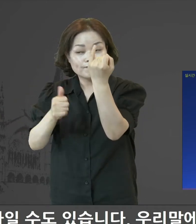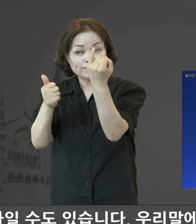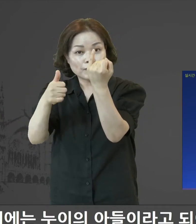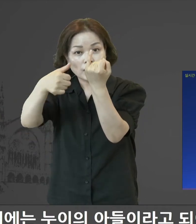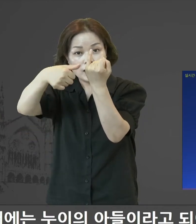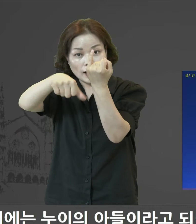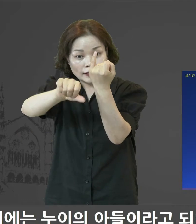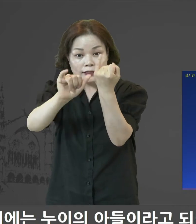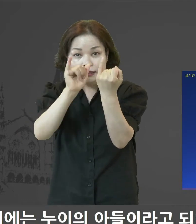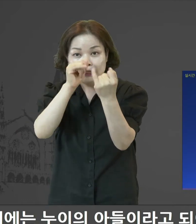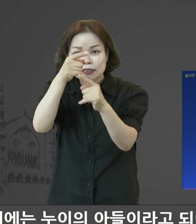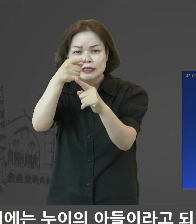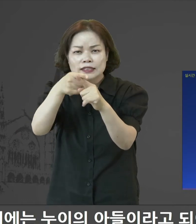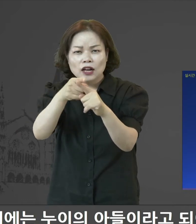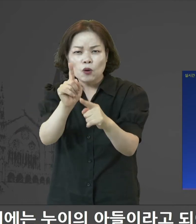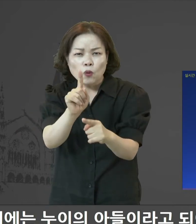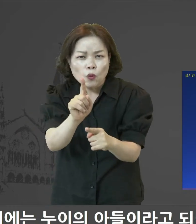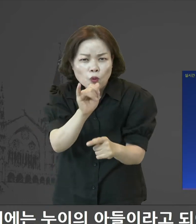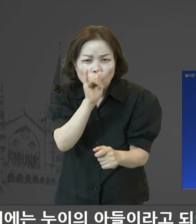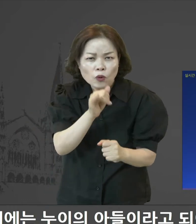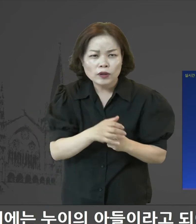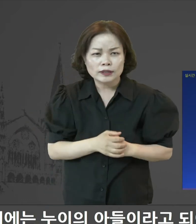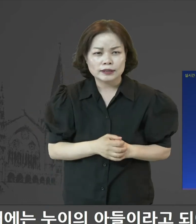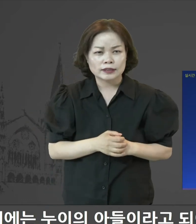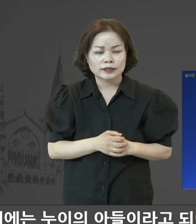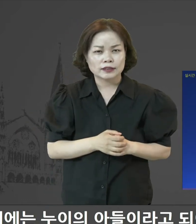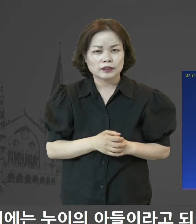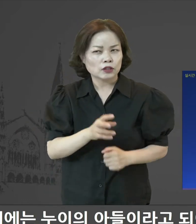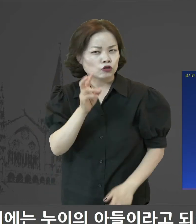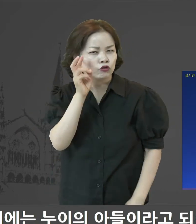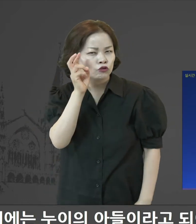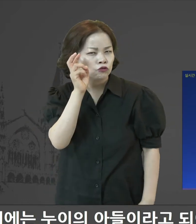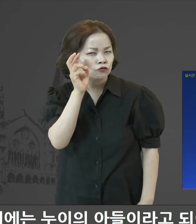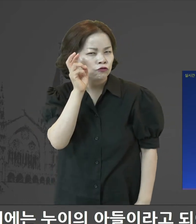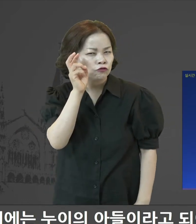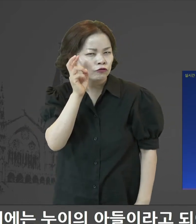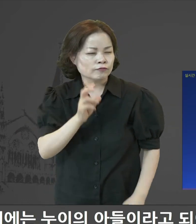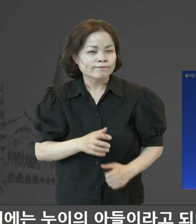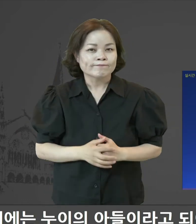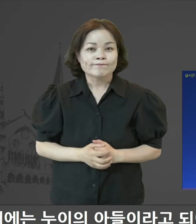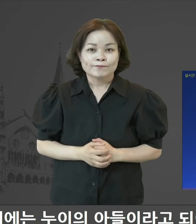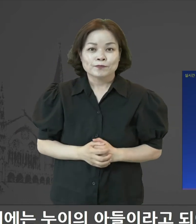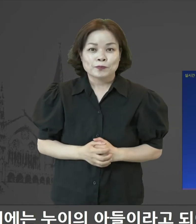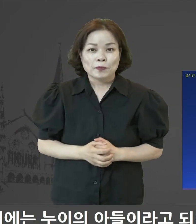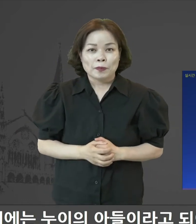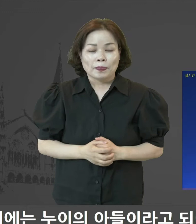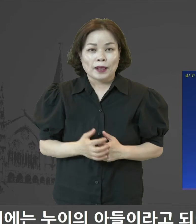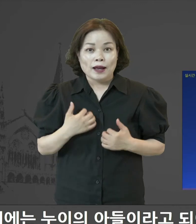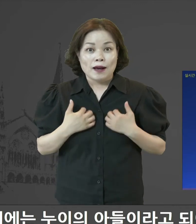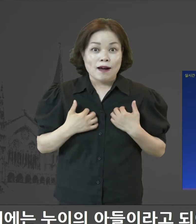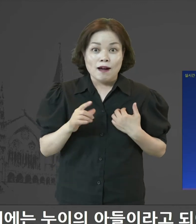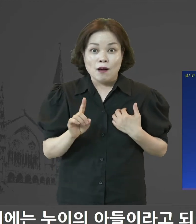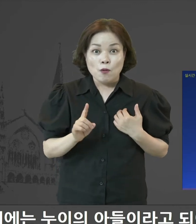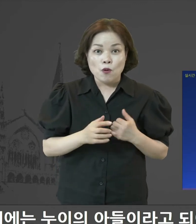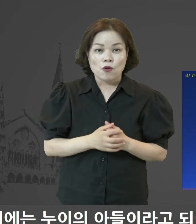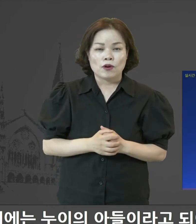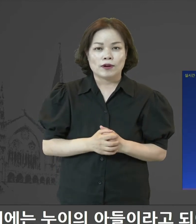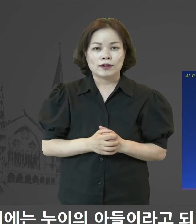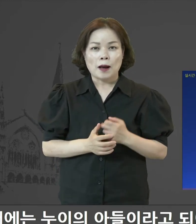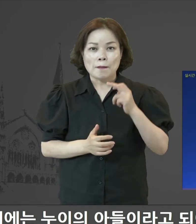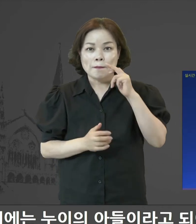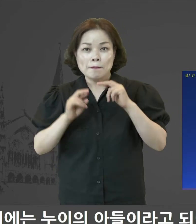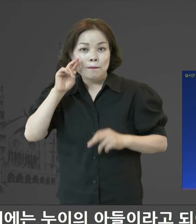있다가 어떻게 있었는지 이제 추측을 해보는 거예요. 추측을 해보는 중에 흥미로운 추측은,